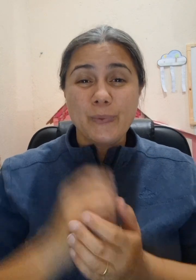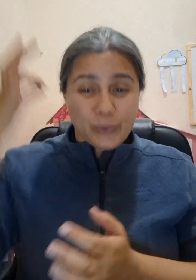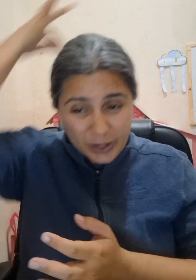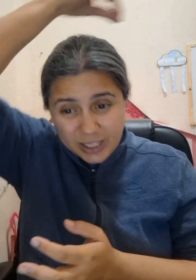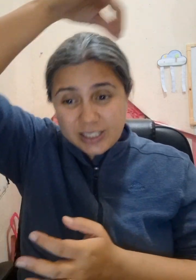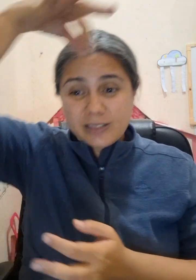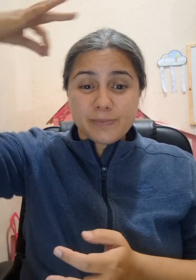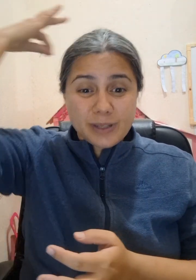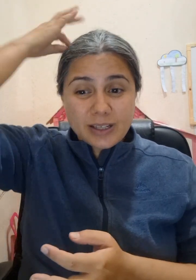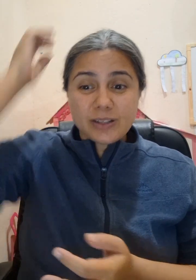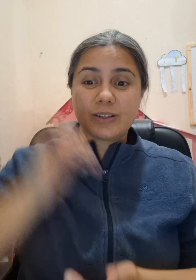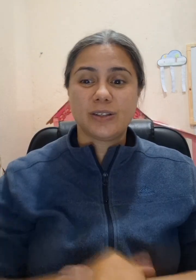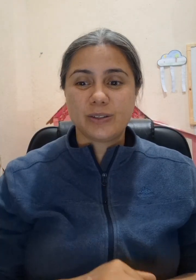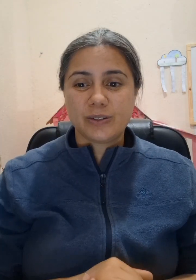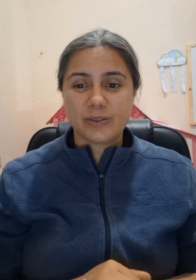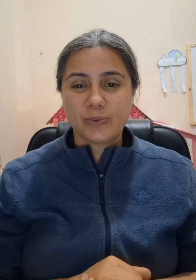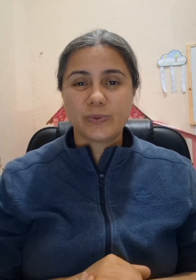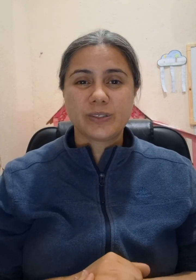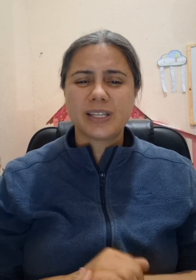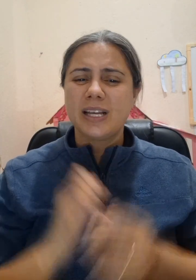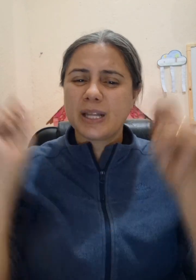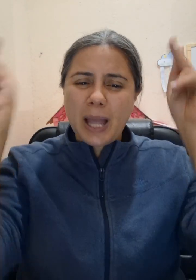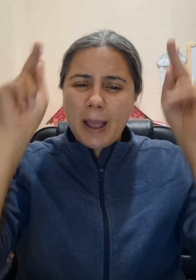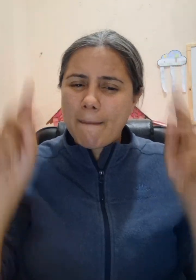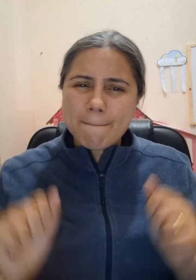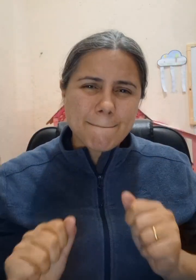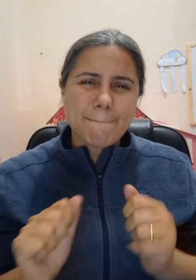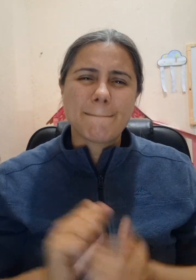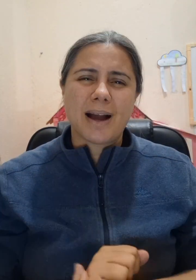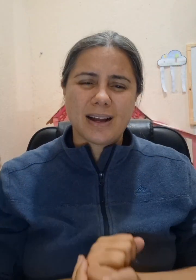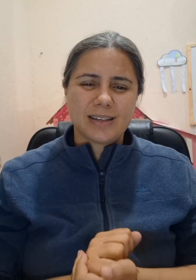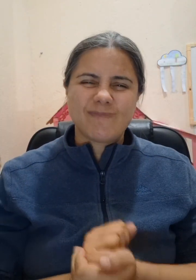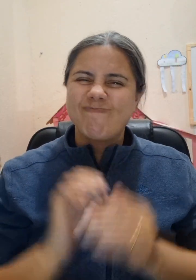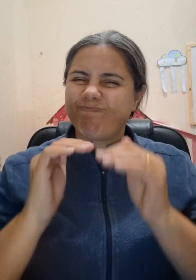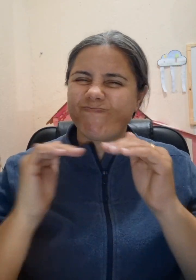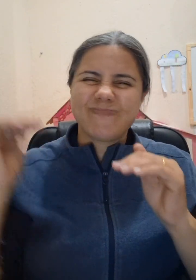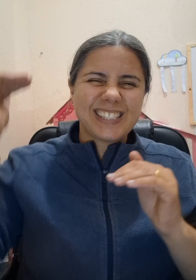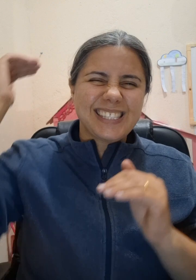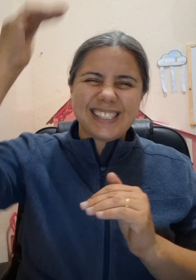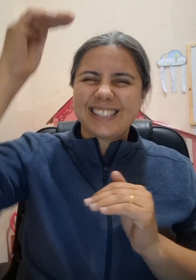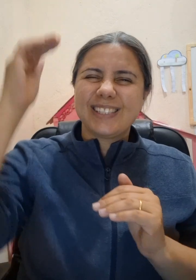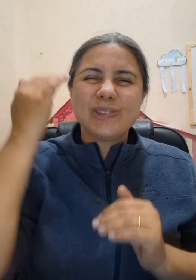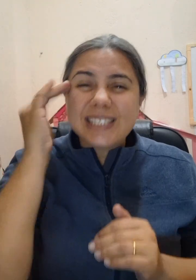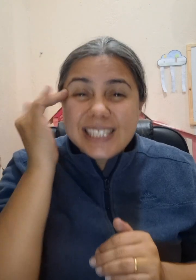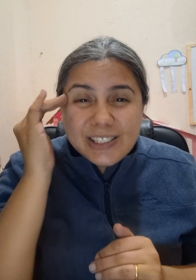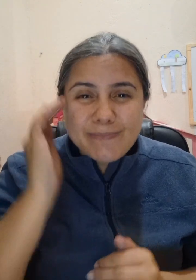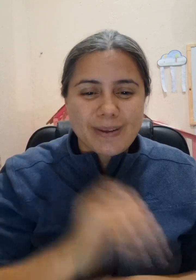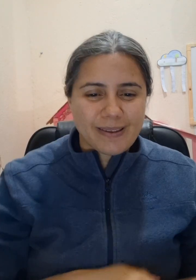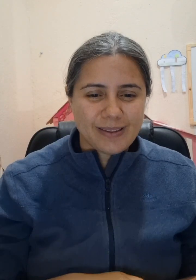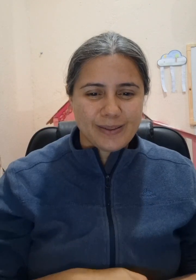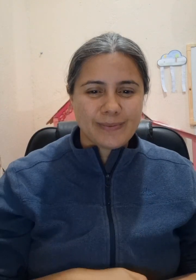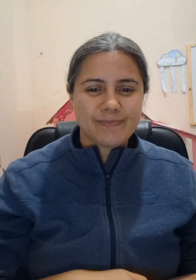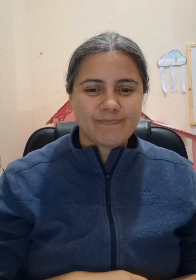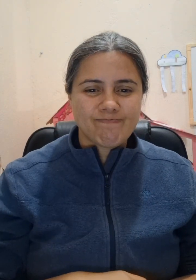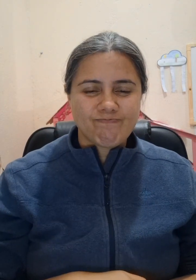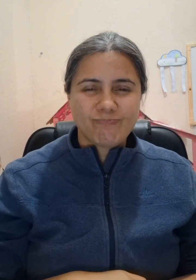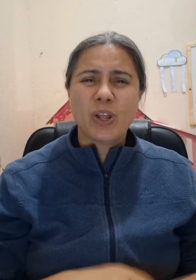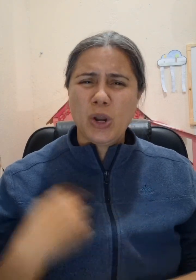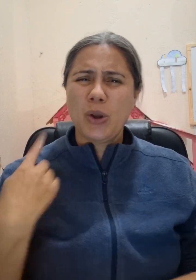na Bíblia, por meio da palavra dele. A ação do Espírito Santo dá a paz,